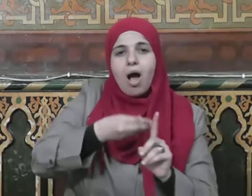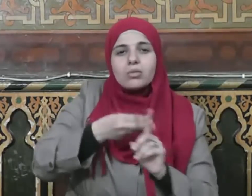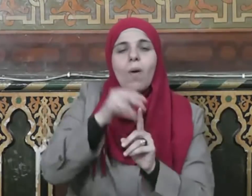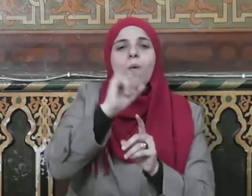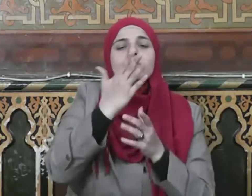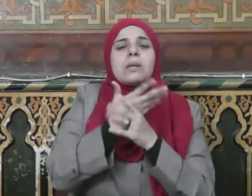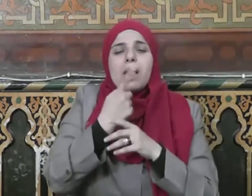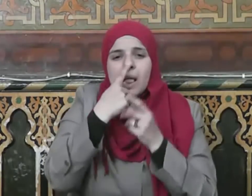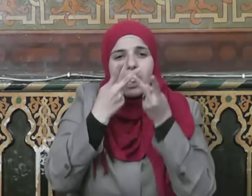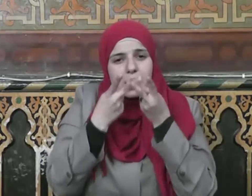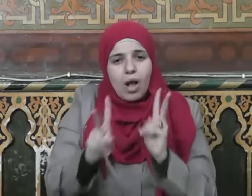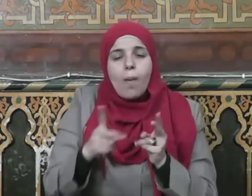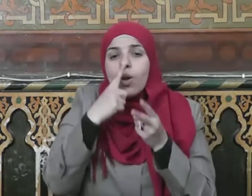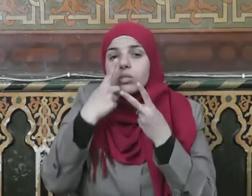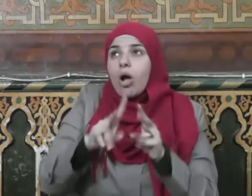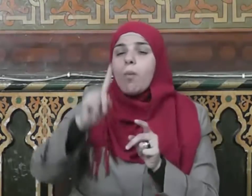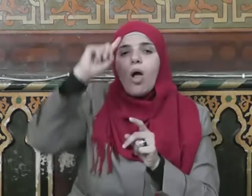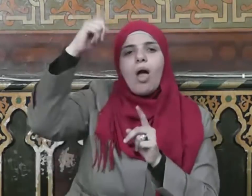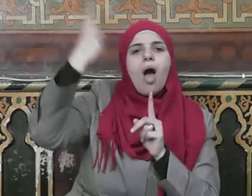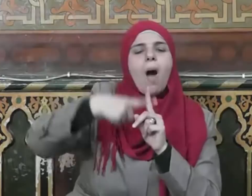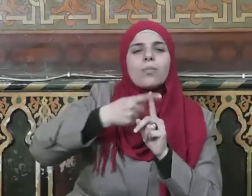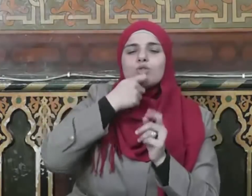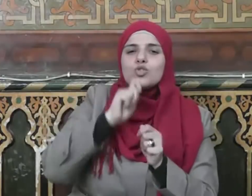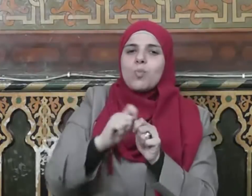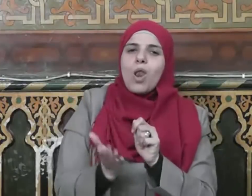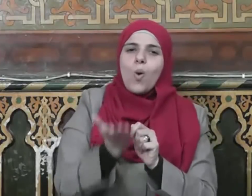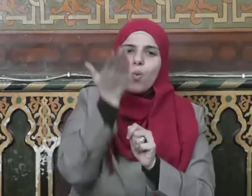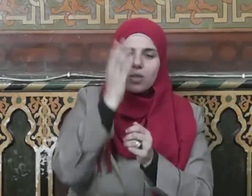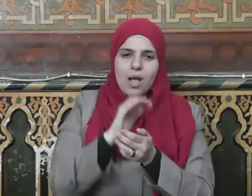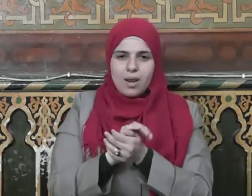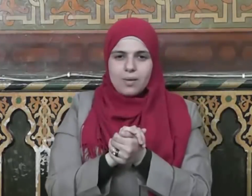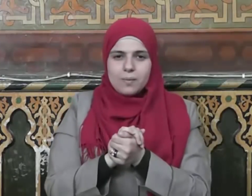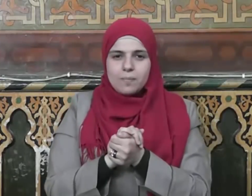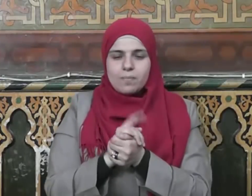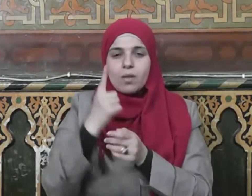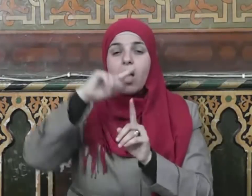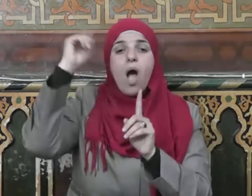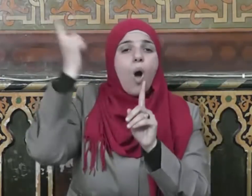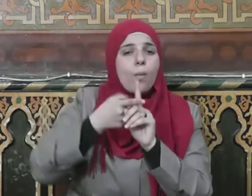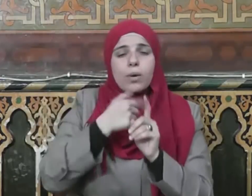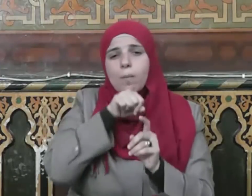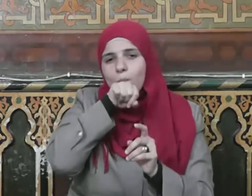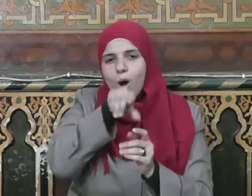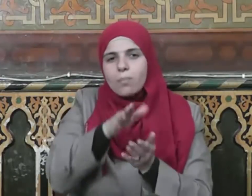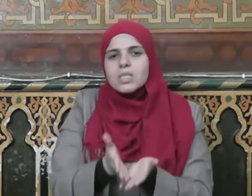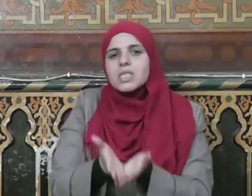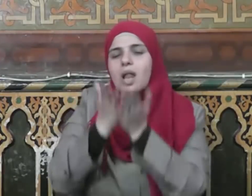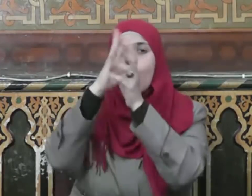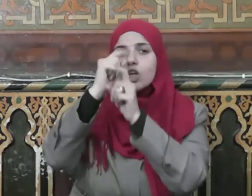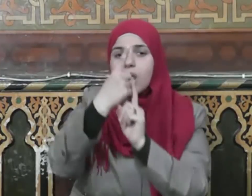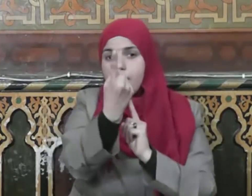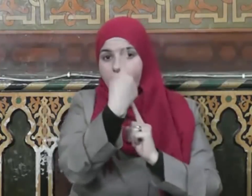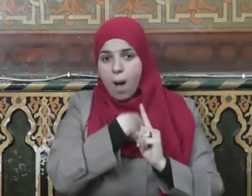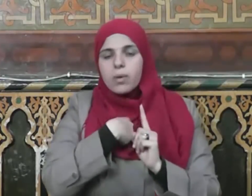استجابة لأمر الله عز وجل وأوامر نبيه صلى الله عليه وسلم،